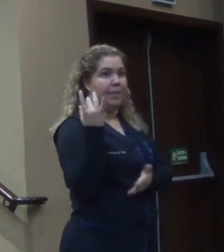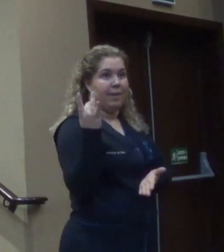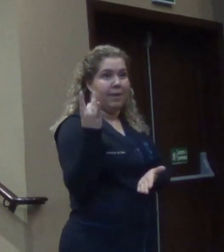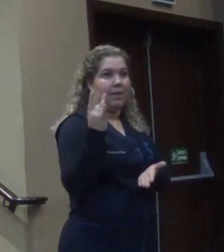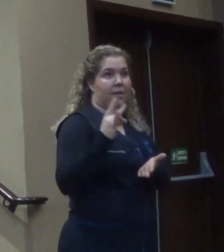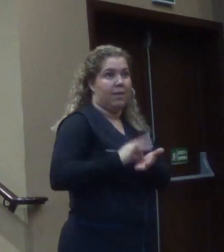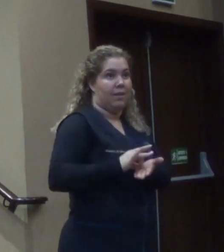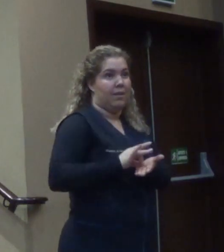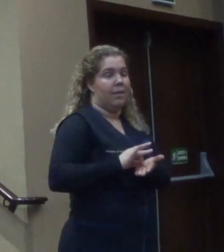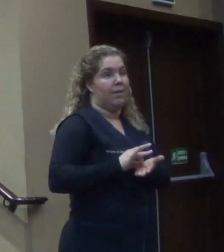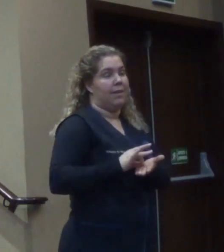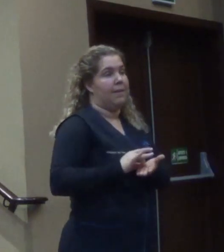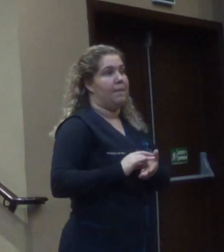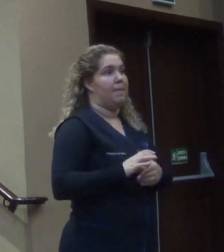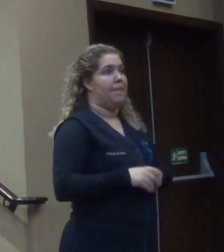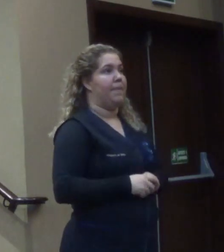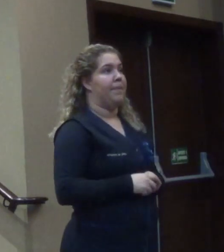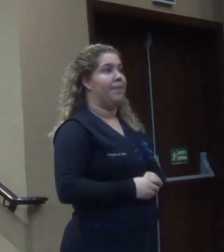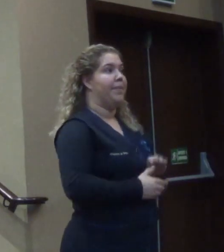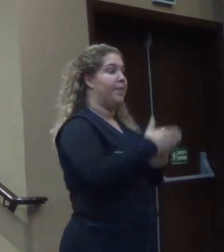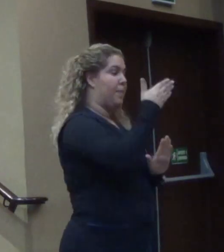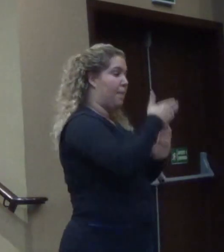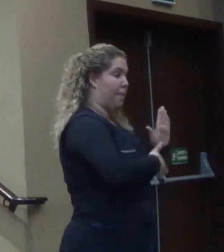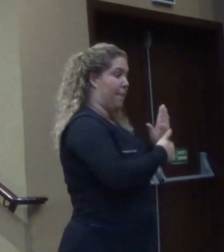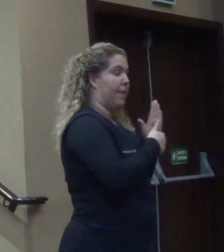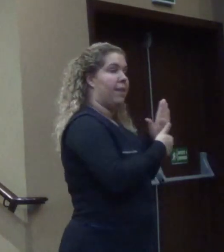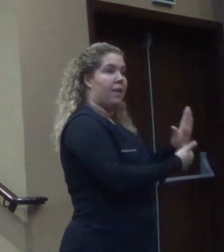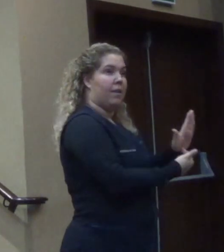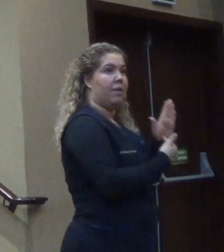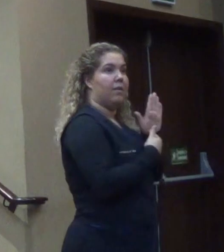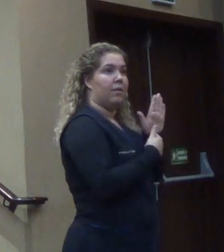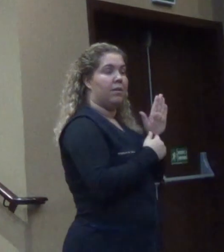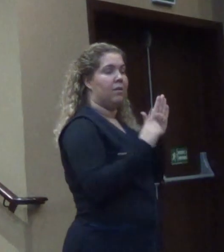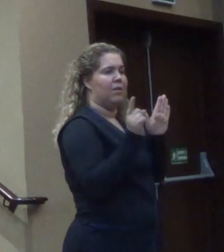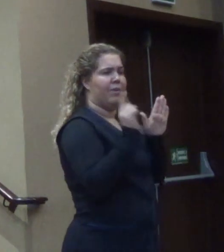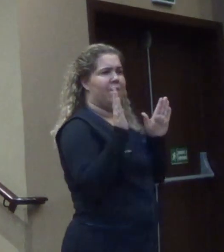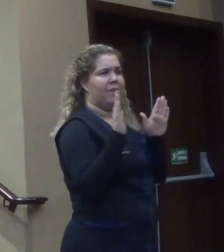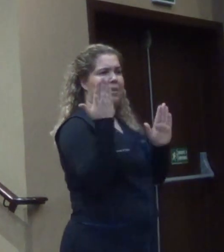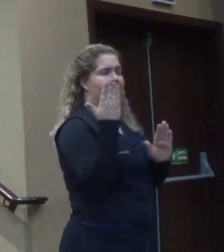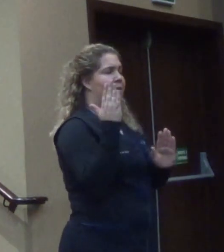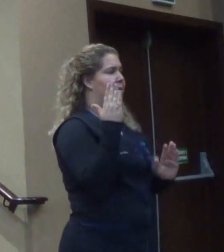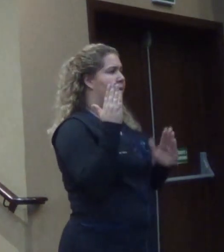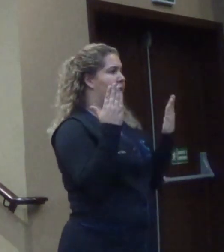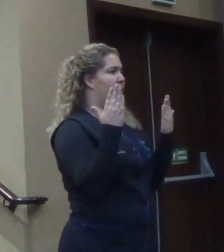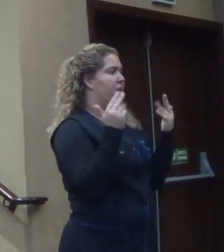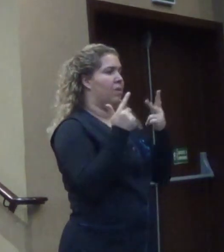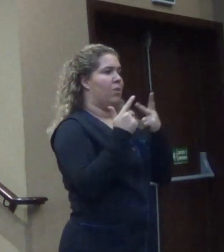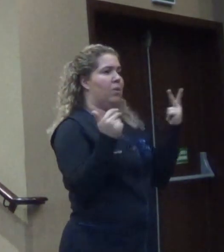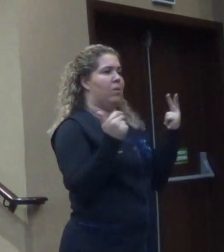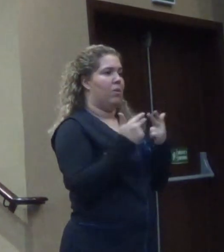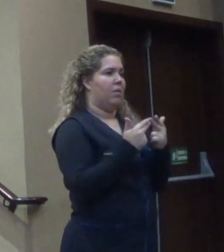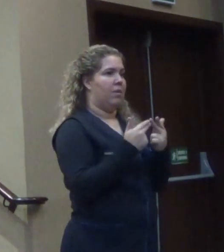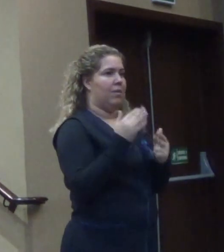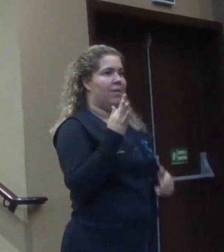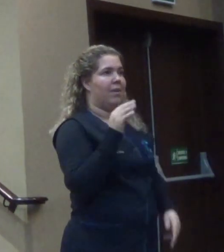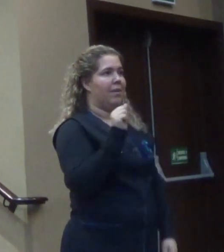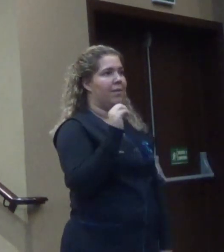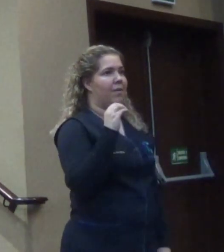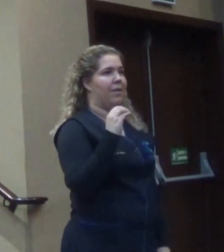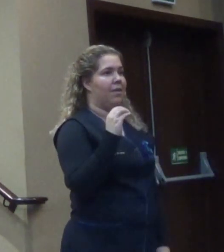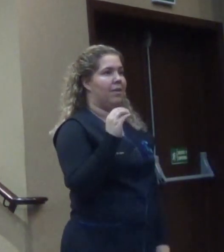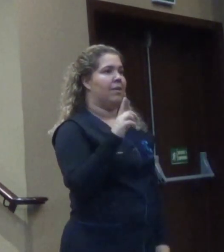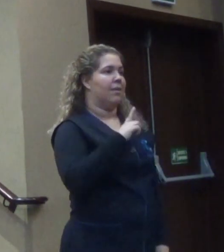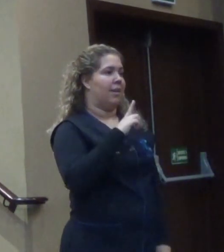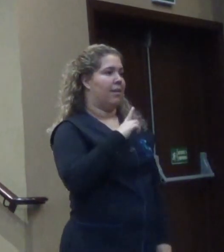São baseadas em evidência. Não são esses fake news sobre saúde que vocês veem na televisão e nas redes